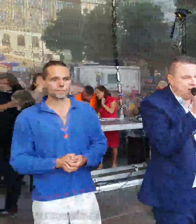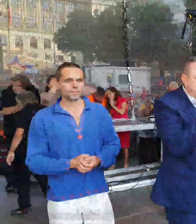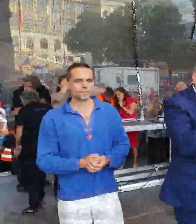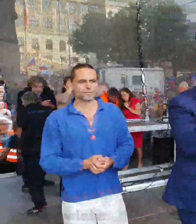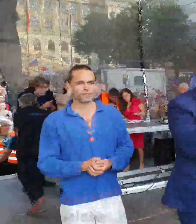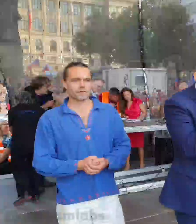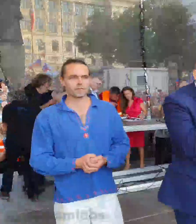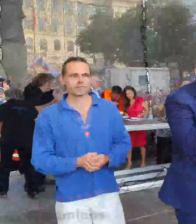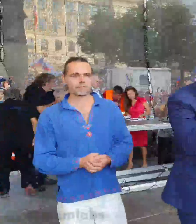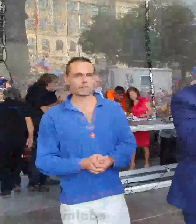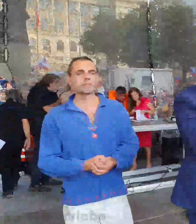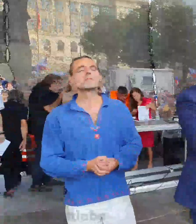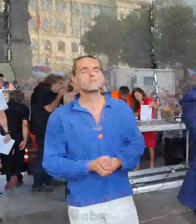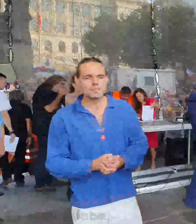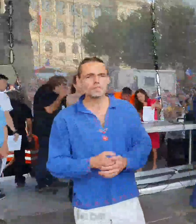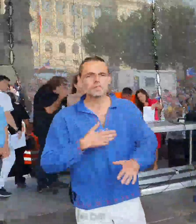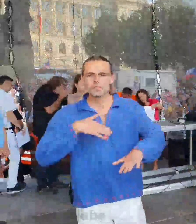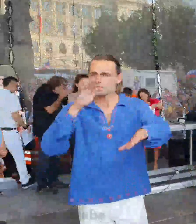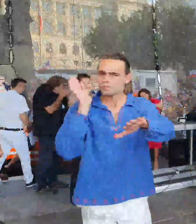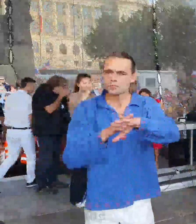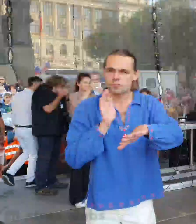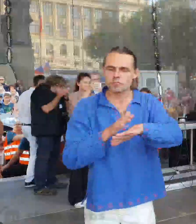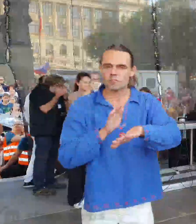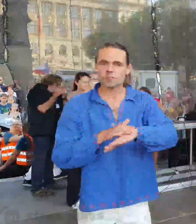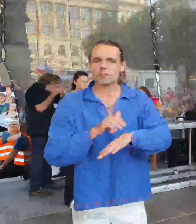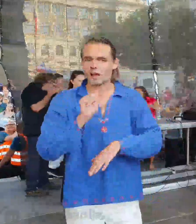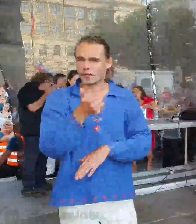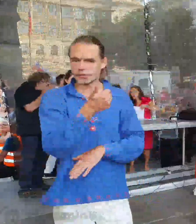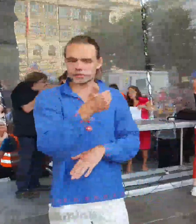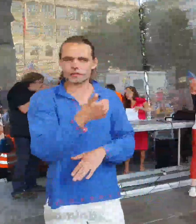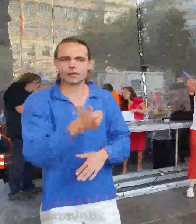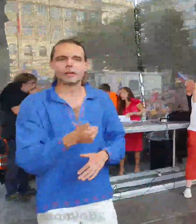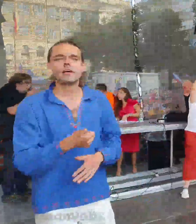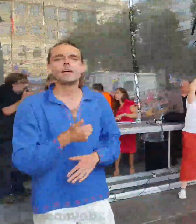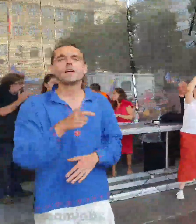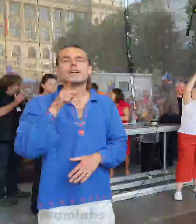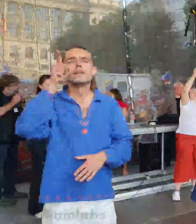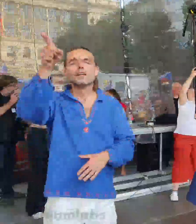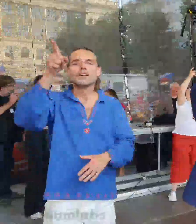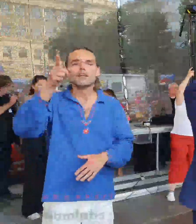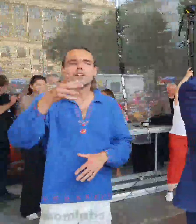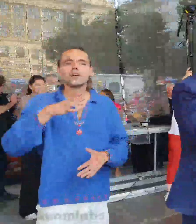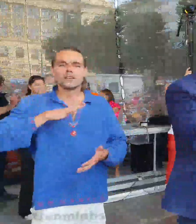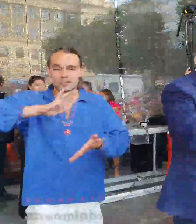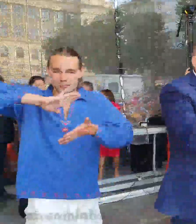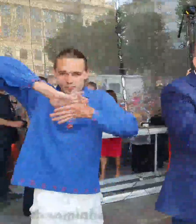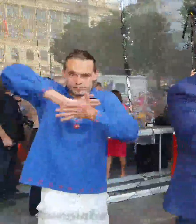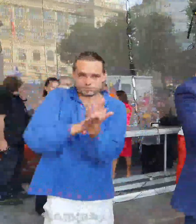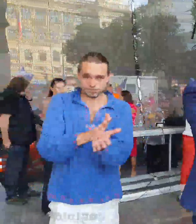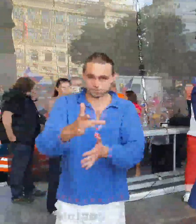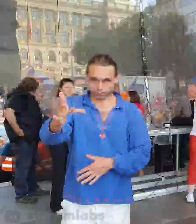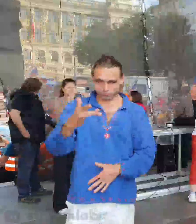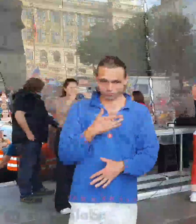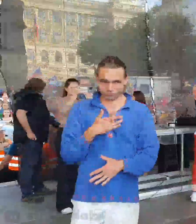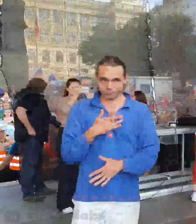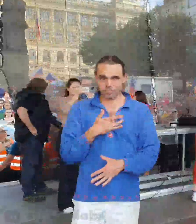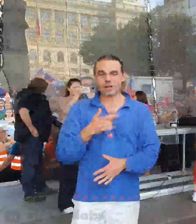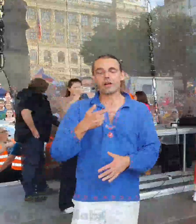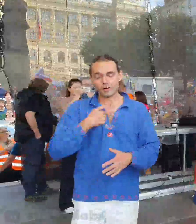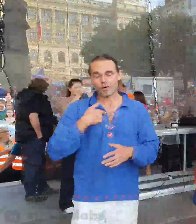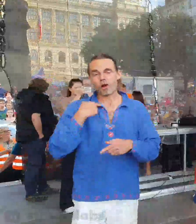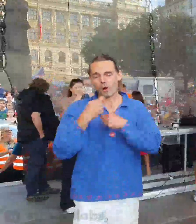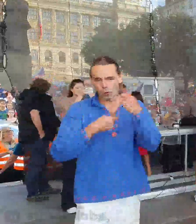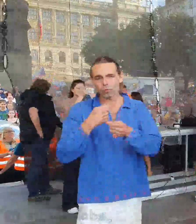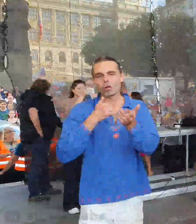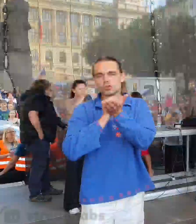A víte, co ještě? My jim dopřejeme to, co oni nám upřeli. Dopřejeme jim nestranný